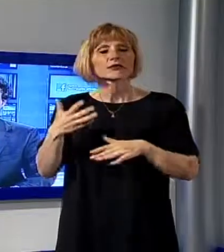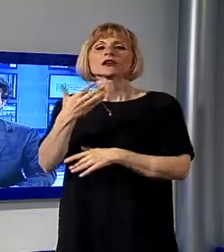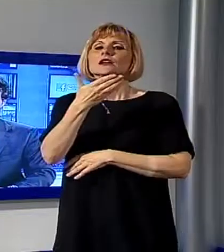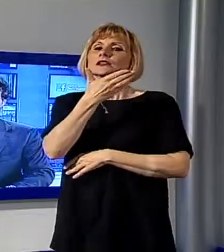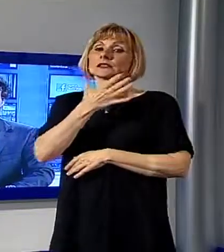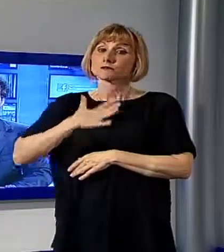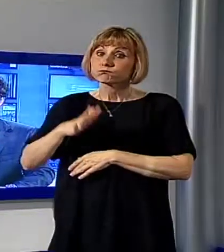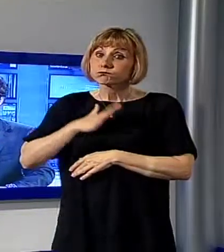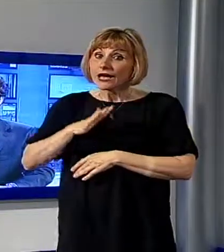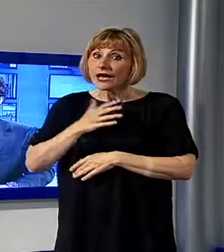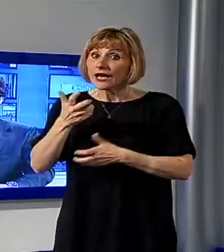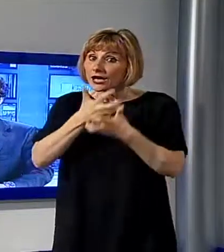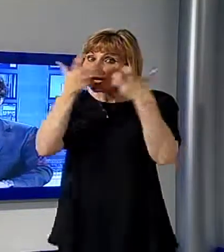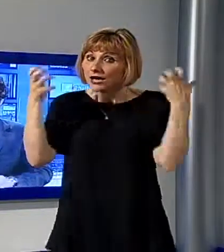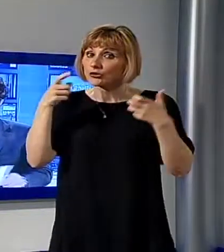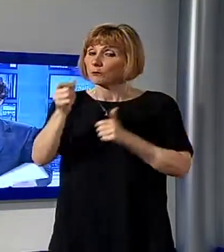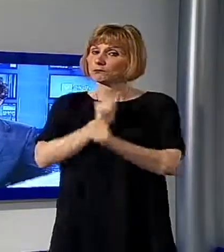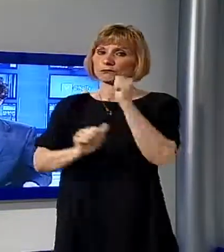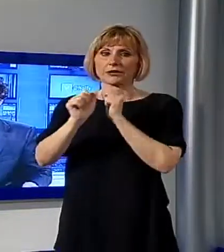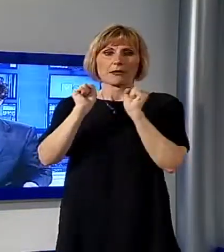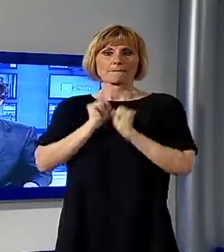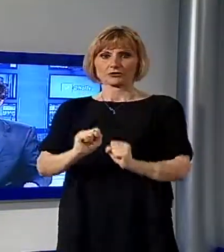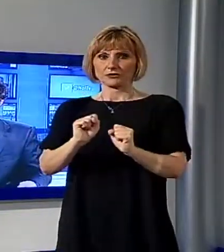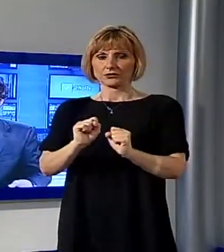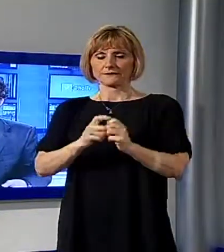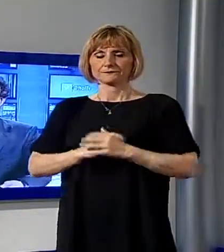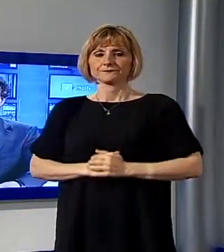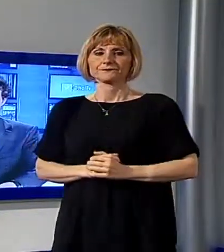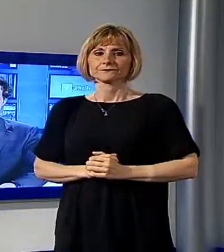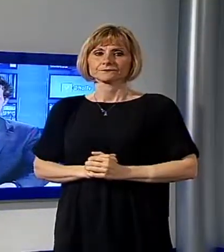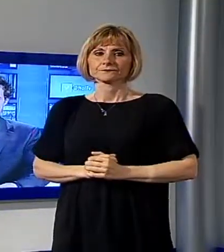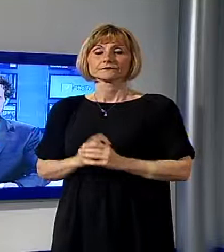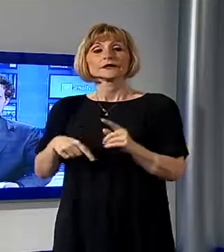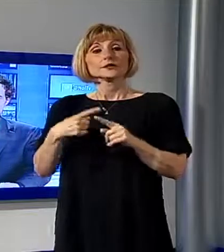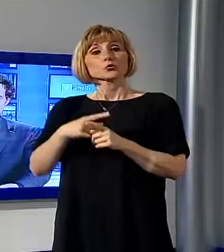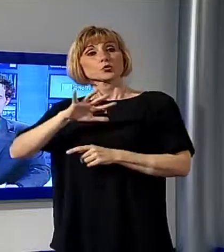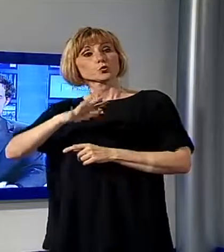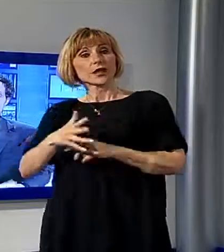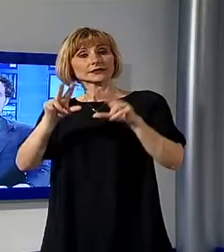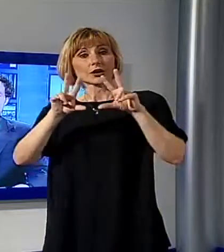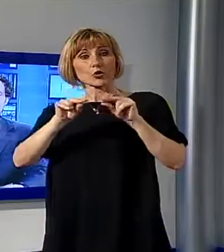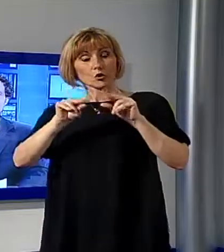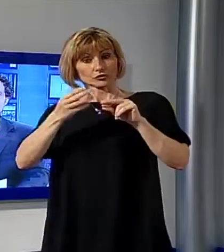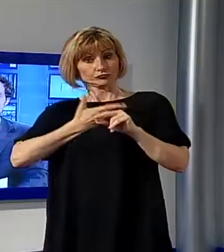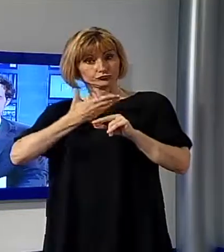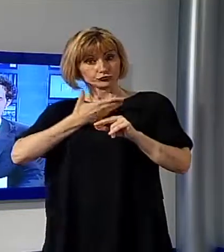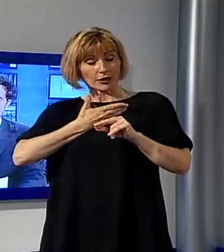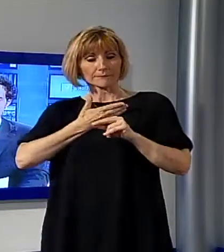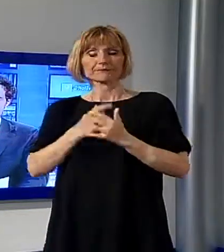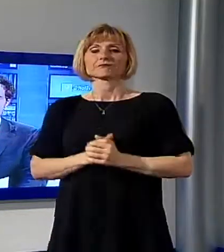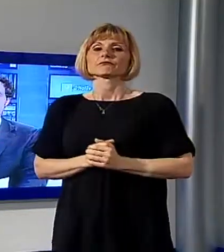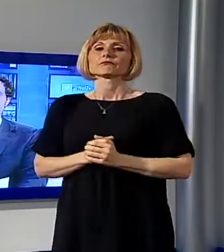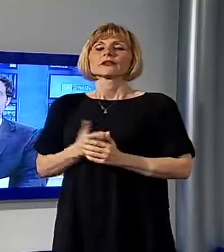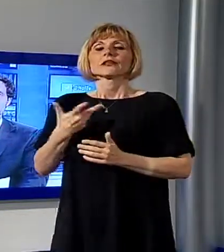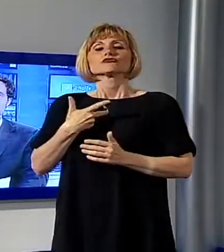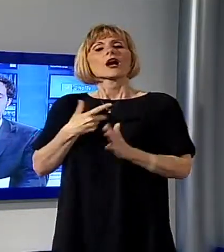luce sull'intera vicenda il prima possibile». E c'è un'altra notizia di cronaca che ha dell'incredibile,